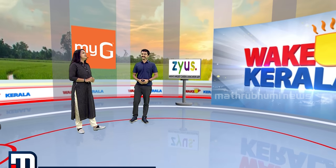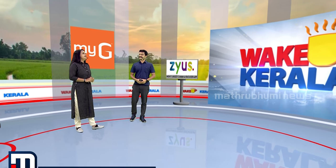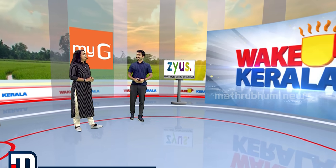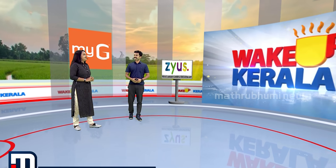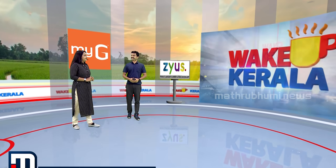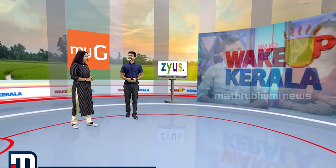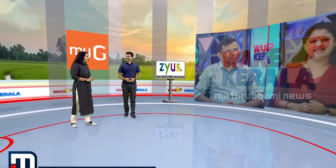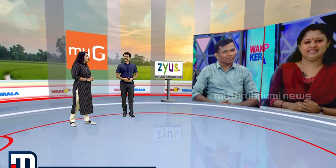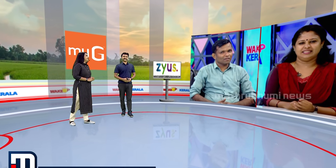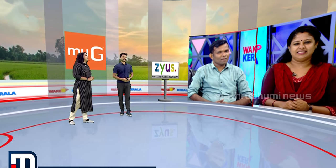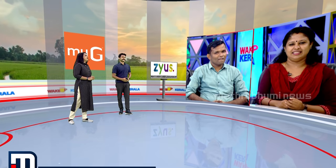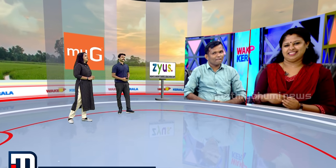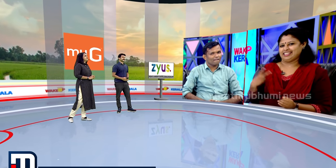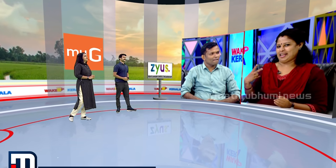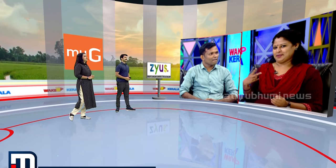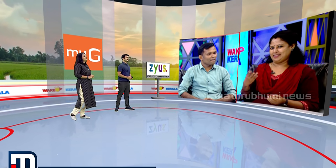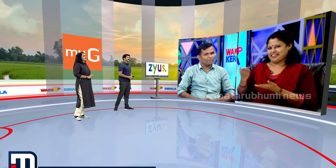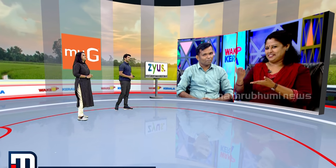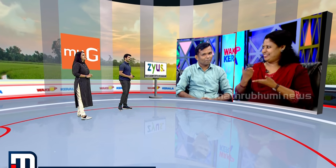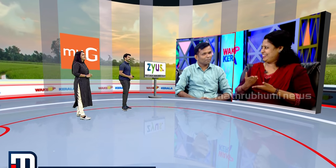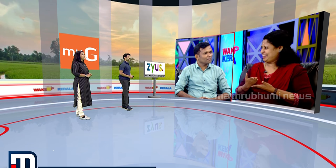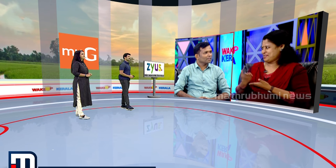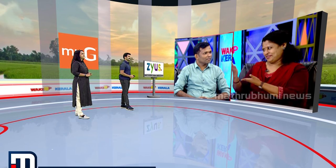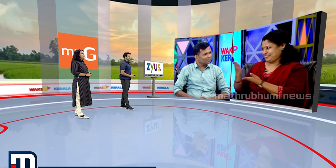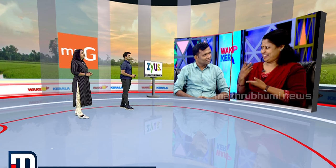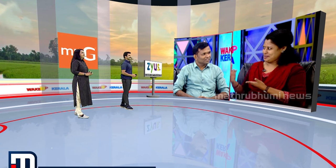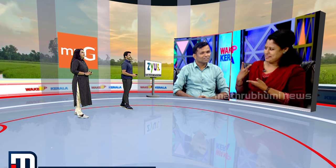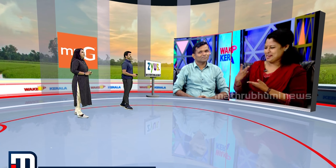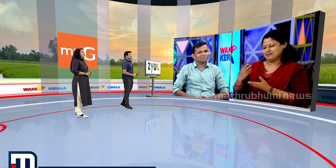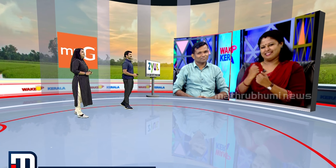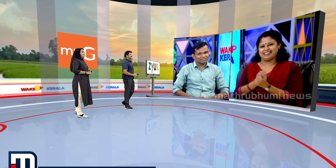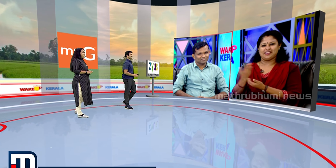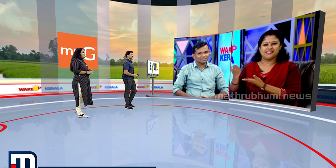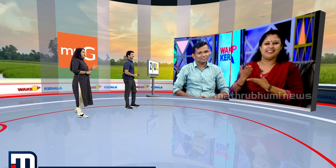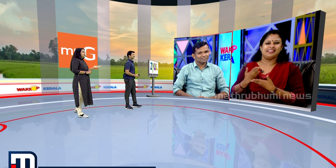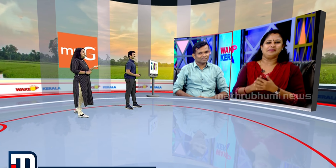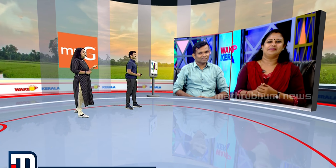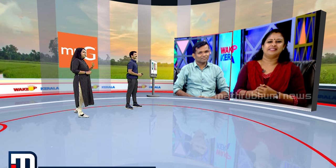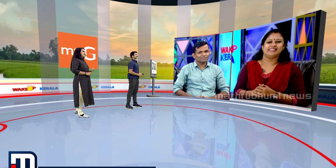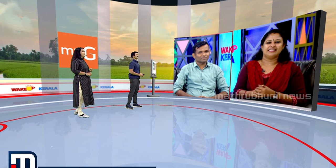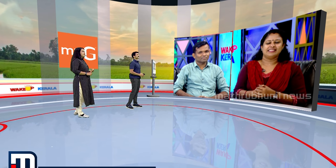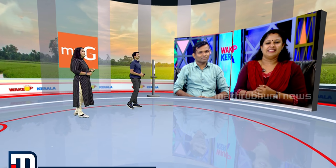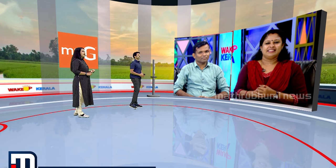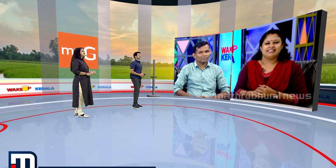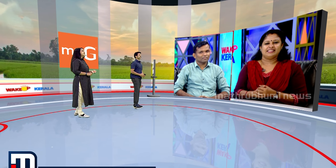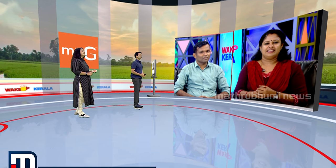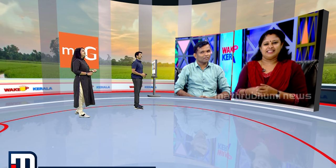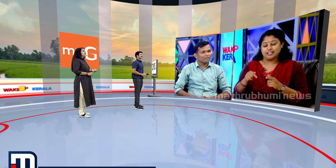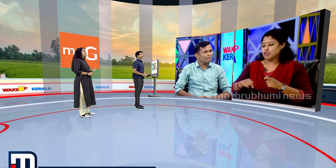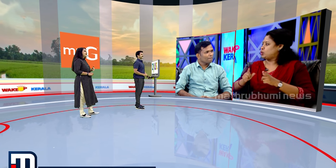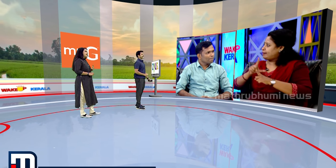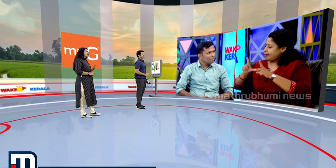ചേർന്നത്. രണ്ടുപേരെയും വളരെ സ്നേഹത്തോടെ സ്വാഗതം ചെയ്യുകയാണ് ഈ ദിവസം. ഈ ഒരു നമ്മളുടെ